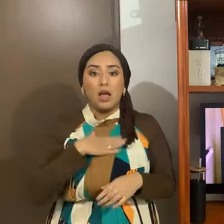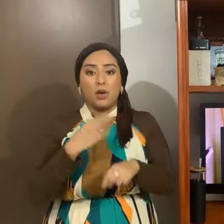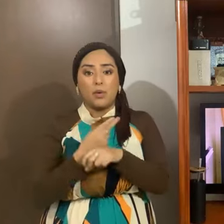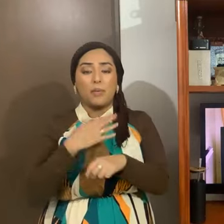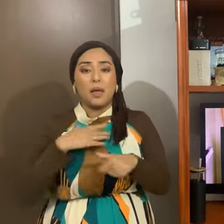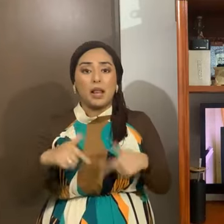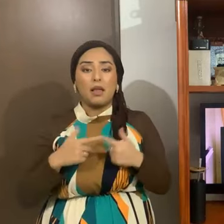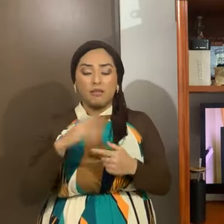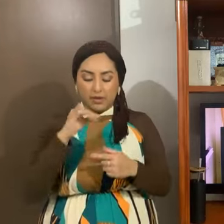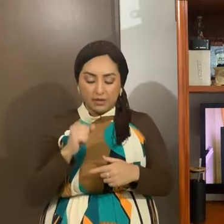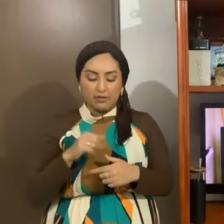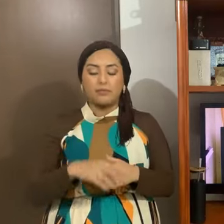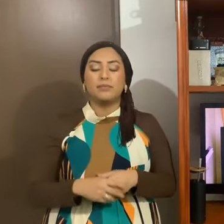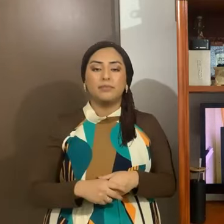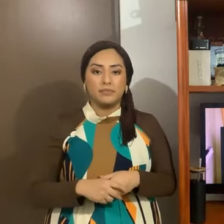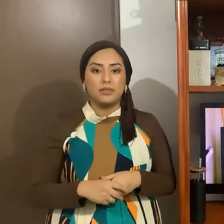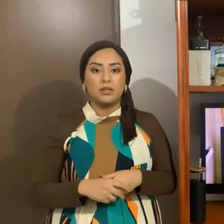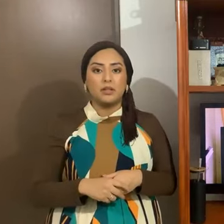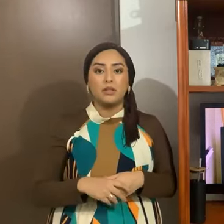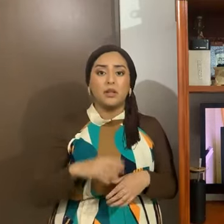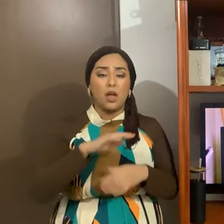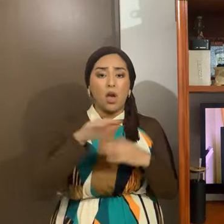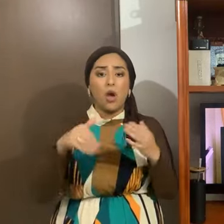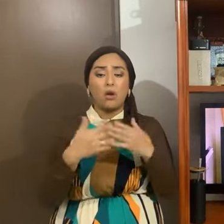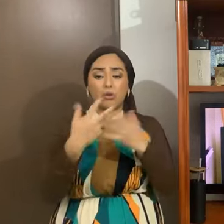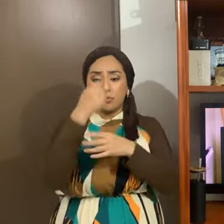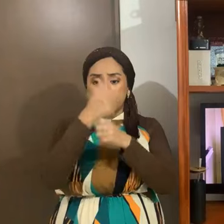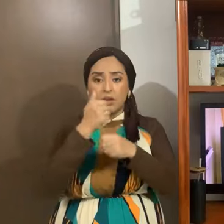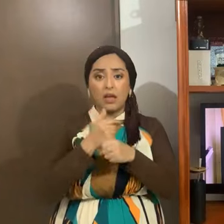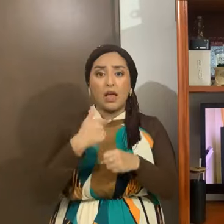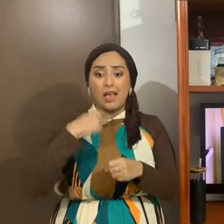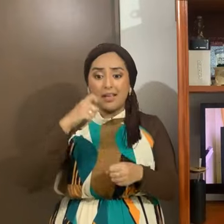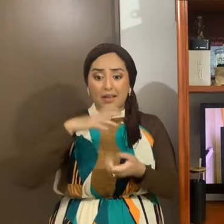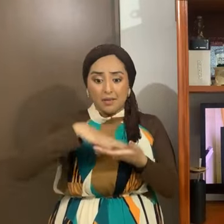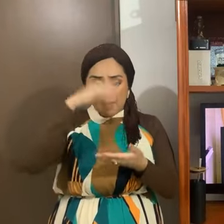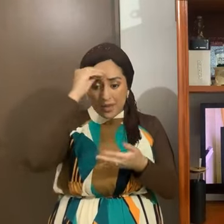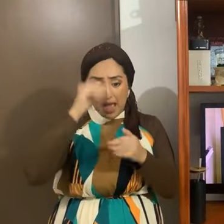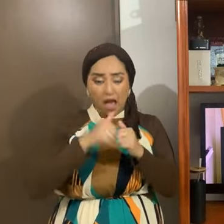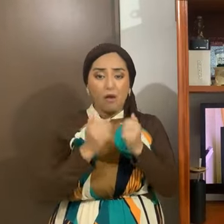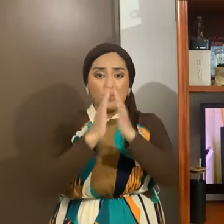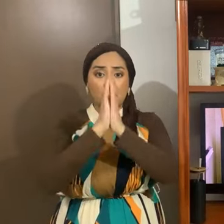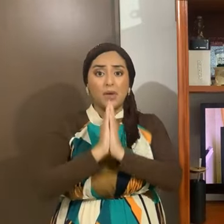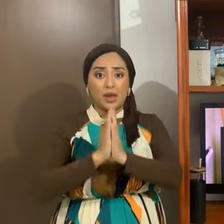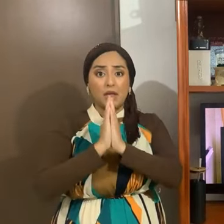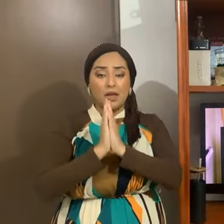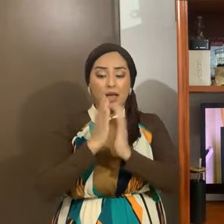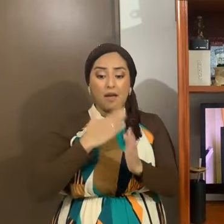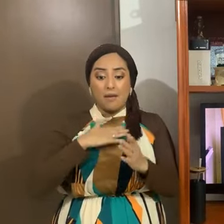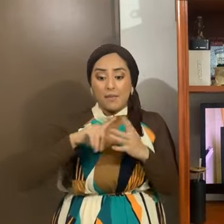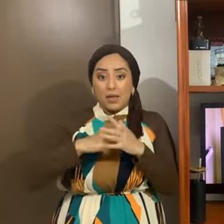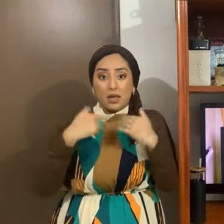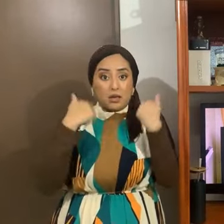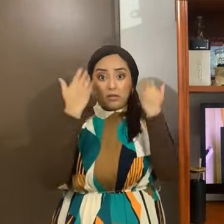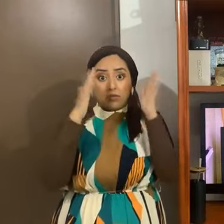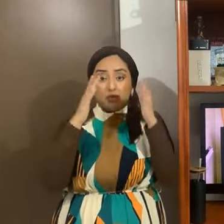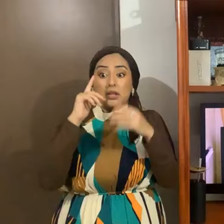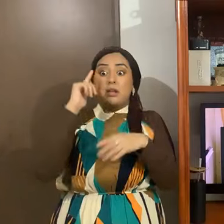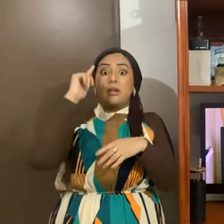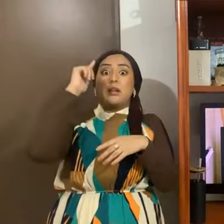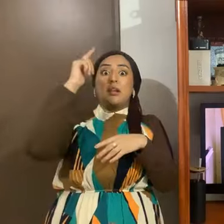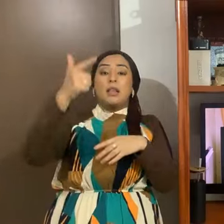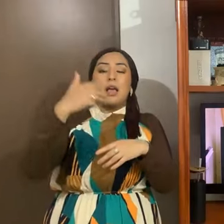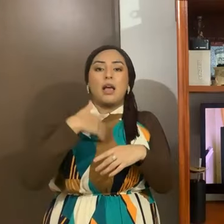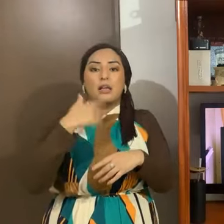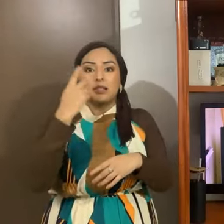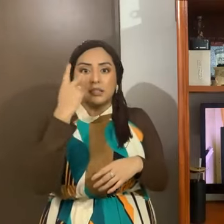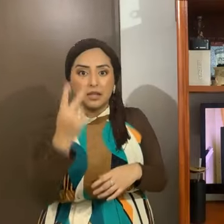vida? Sí, amados Sahim. Como todos los nuevecitos, yo tuve que aprender a orar y empecé sin saberlo, hasta que después ya lo pude ver